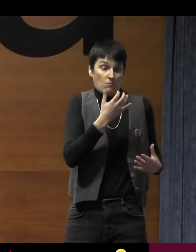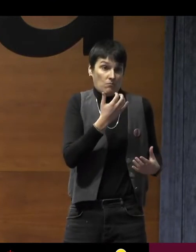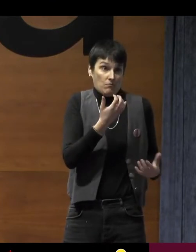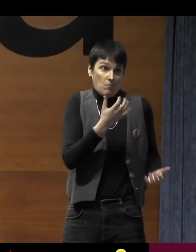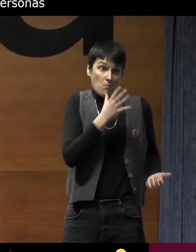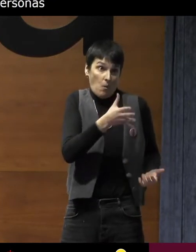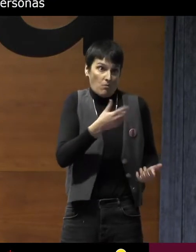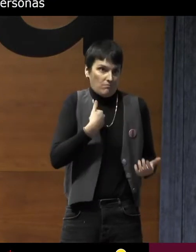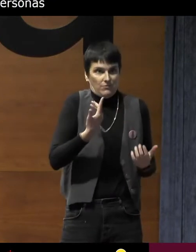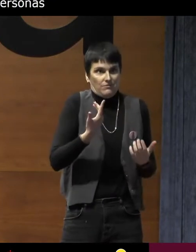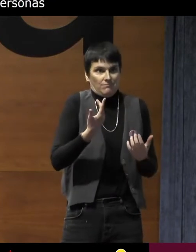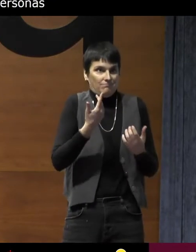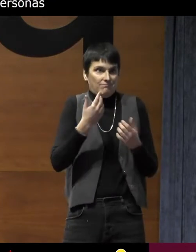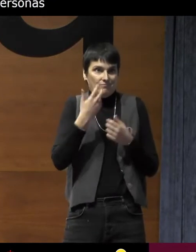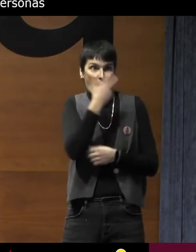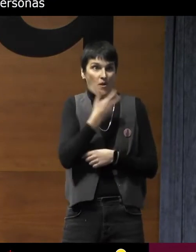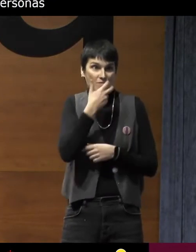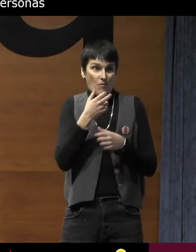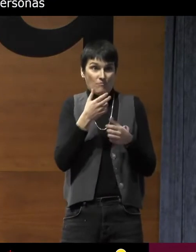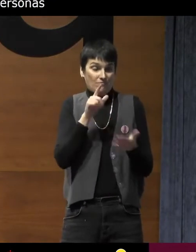la dimensión histórica.